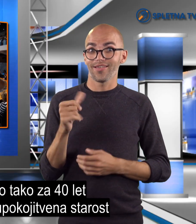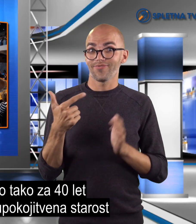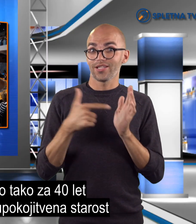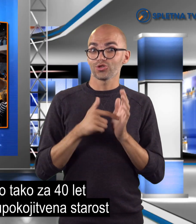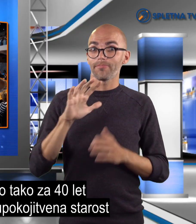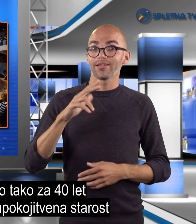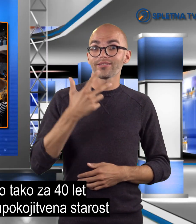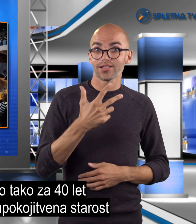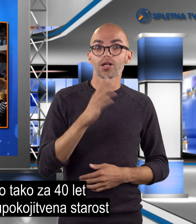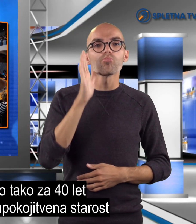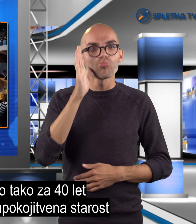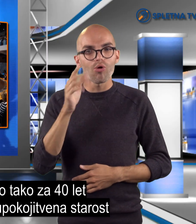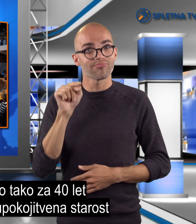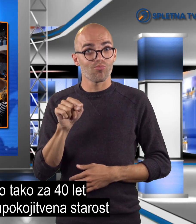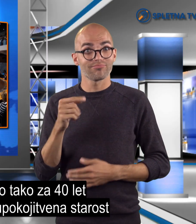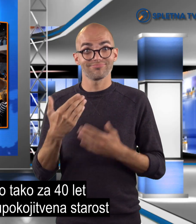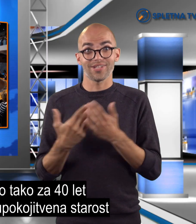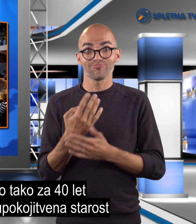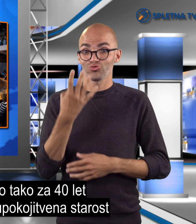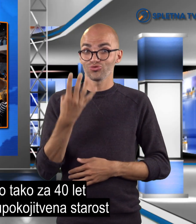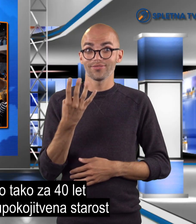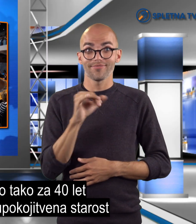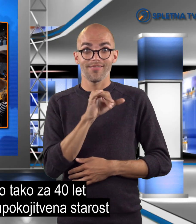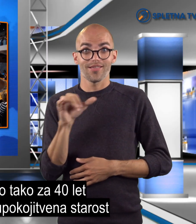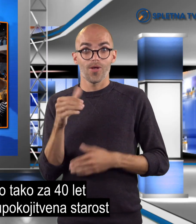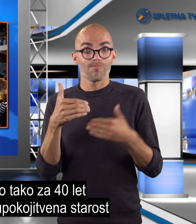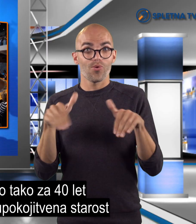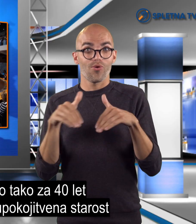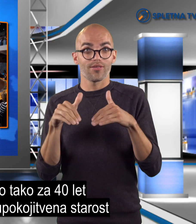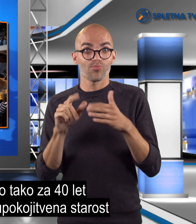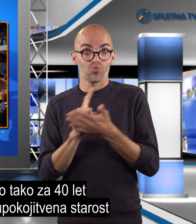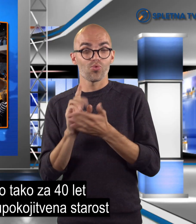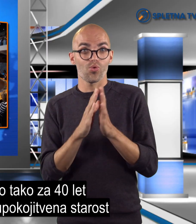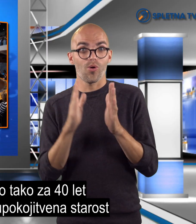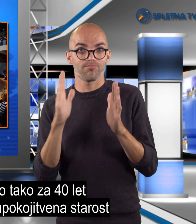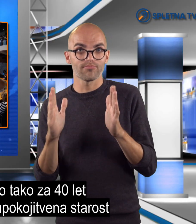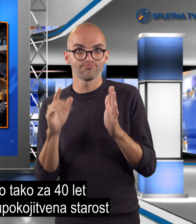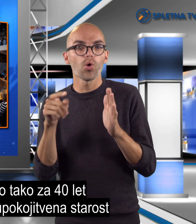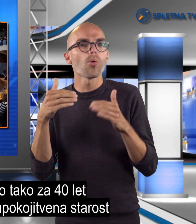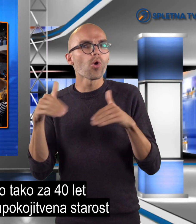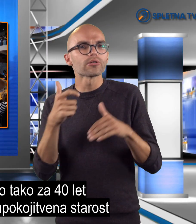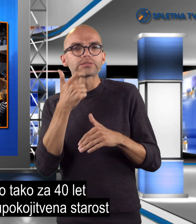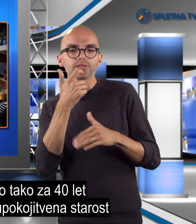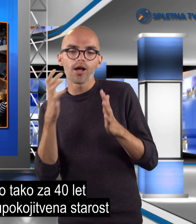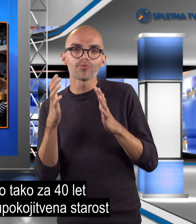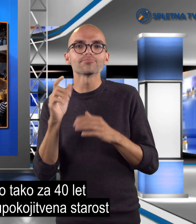Od leta 2035 bo tako za 40 let pokojninske dobe upokojitvena